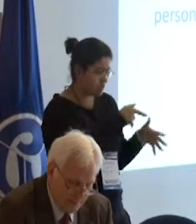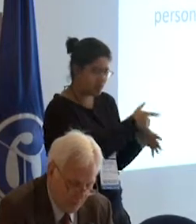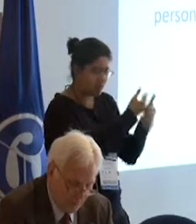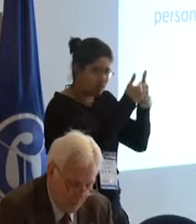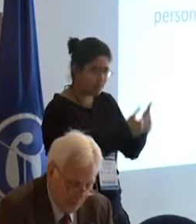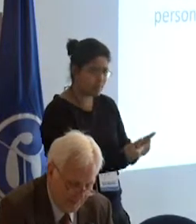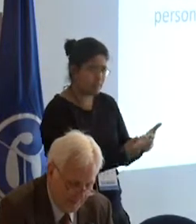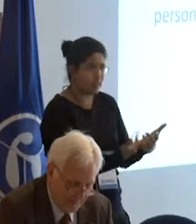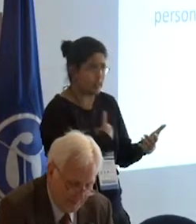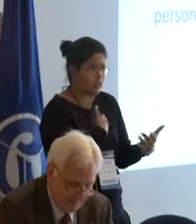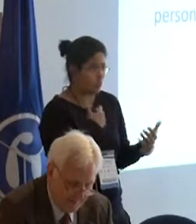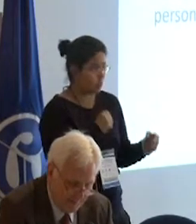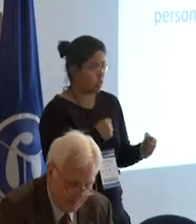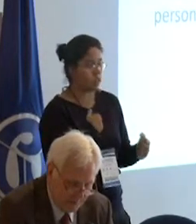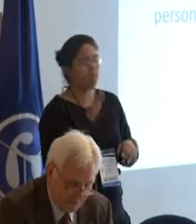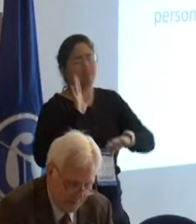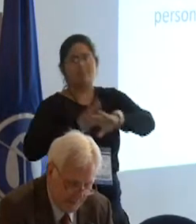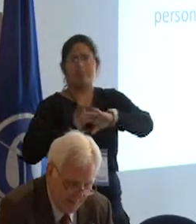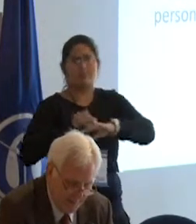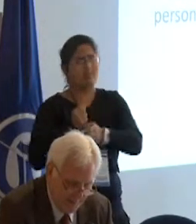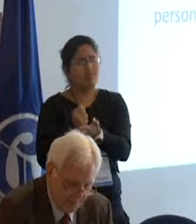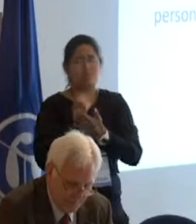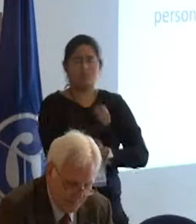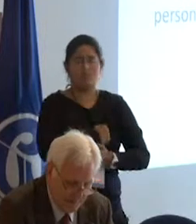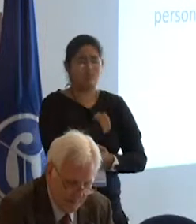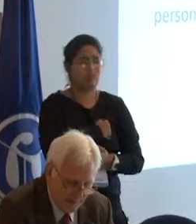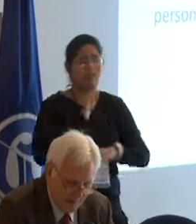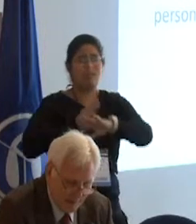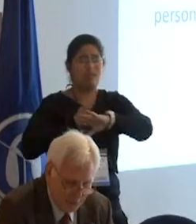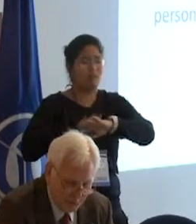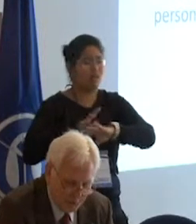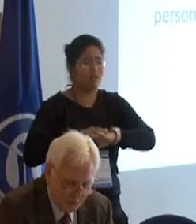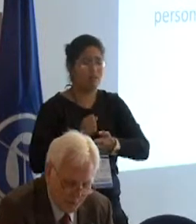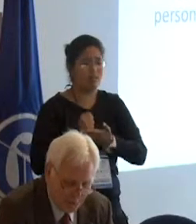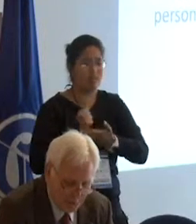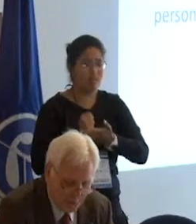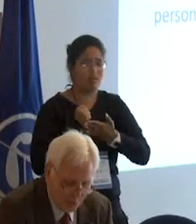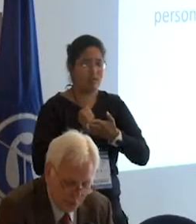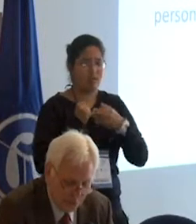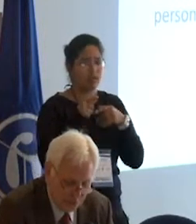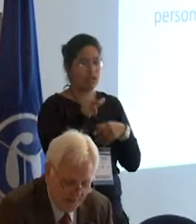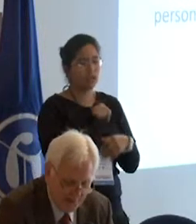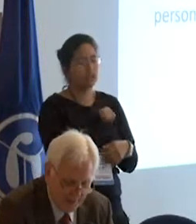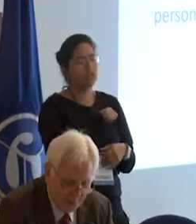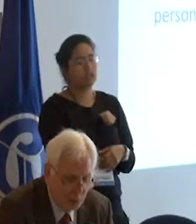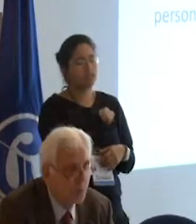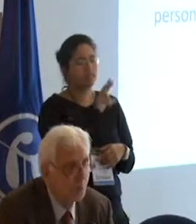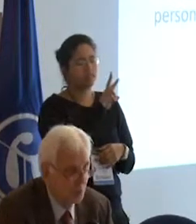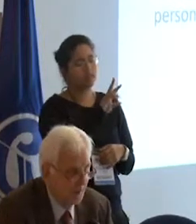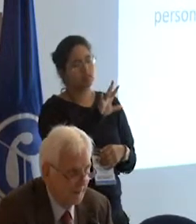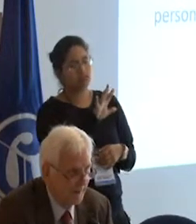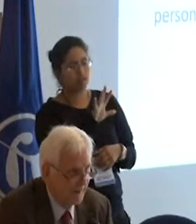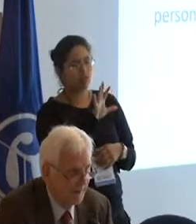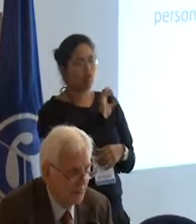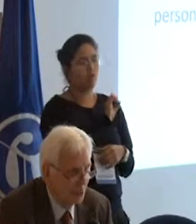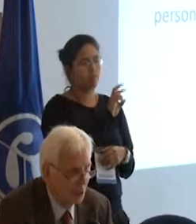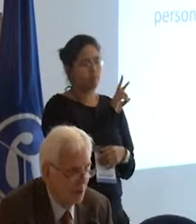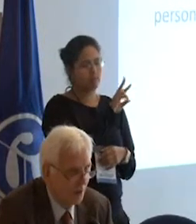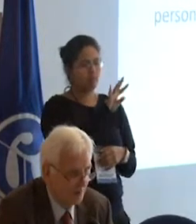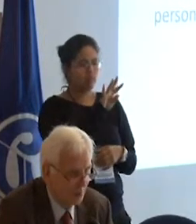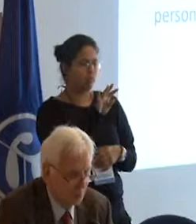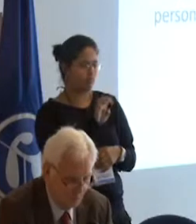socorro. Y se dijo que ella debía tener entre 25 y 29